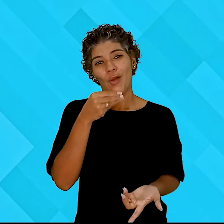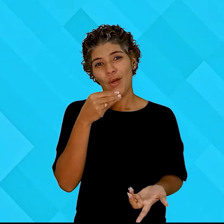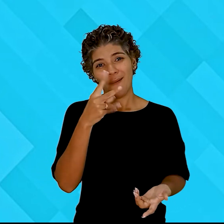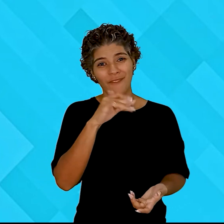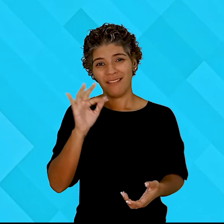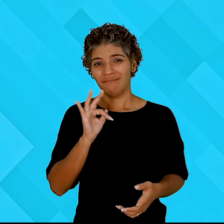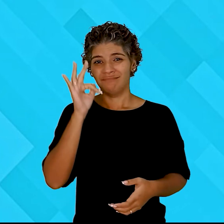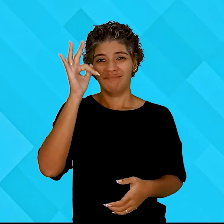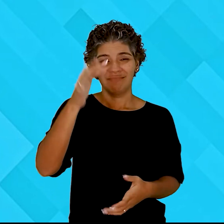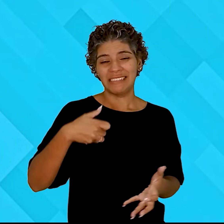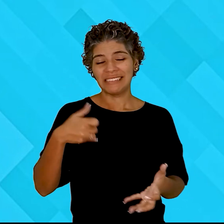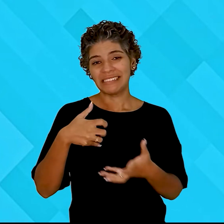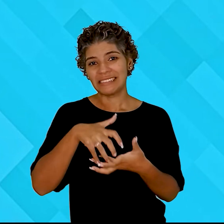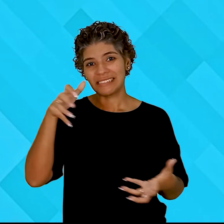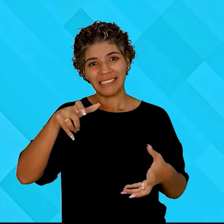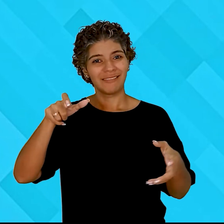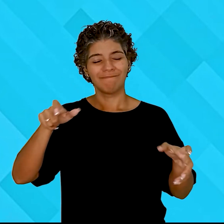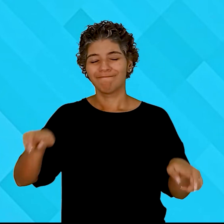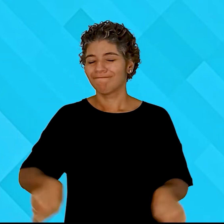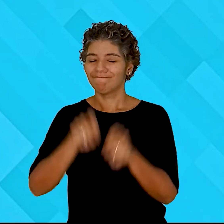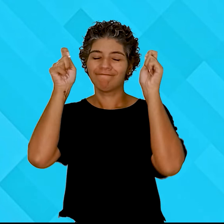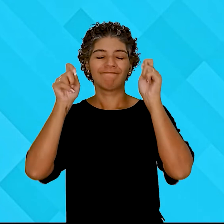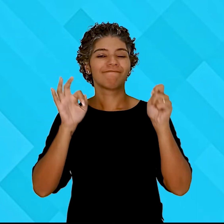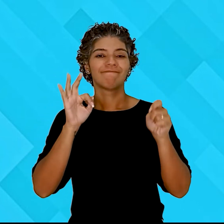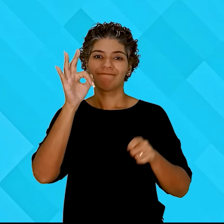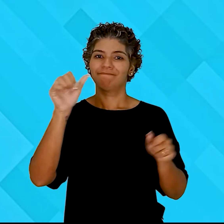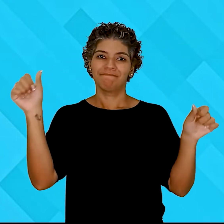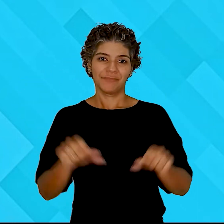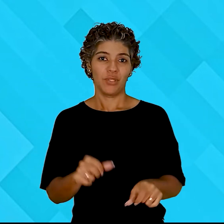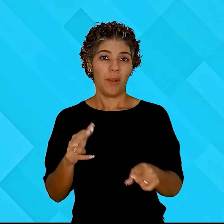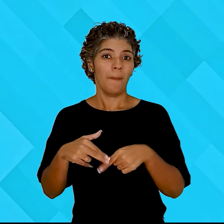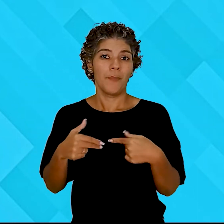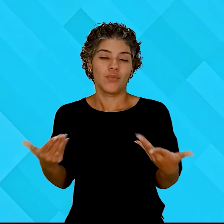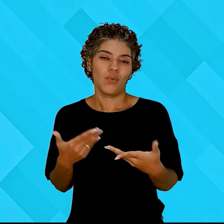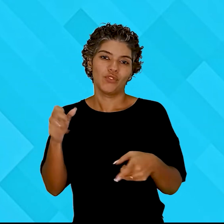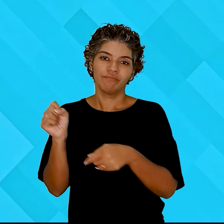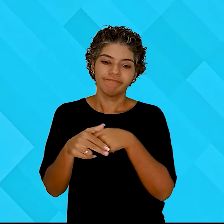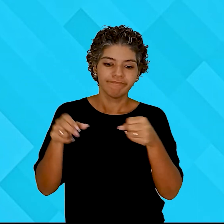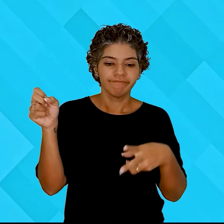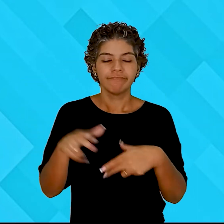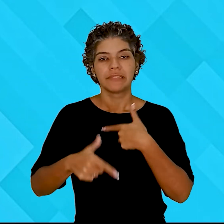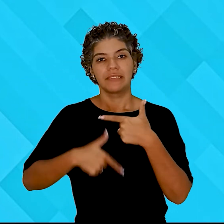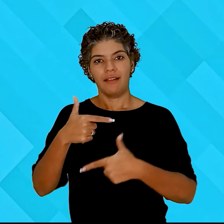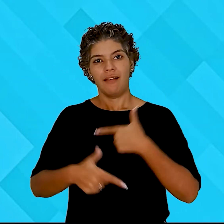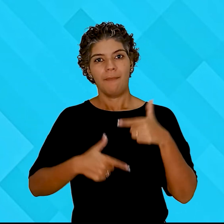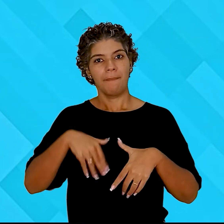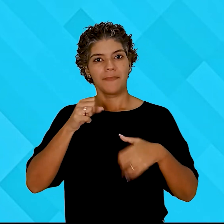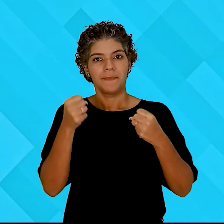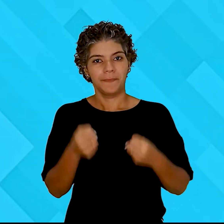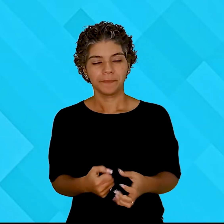drástica esses jovens que estão se inserindo no mercado de trabalho hoje. E a proposta desse livro foi movimentar esses estudantes